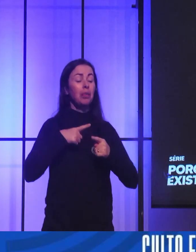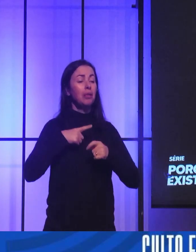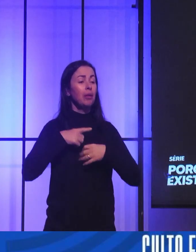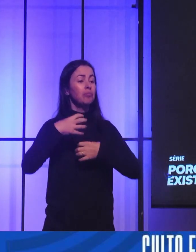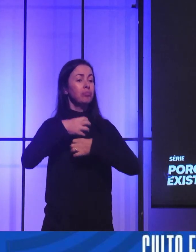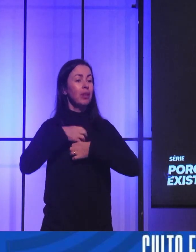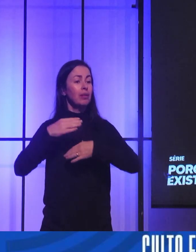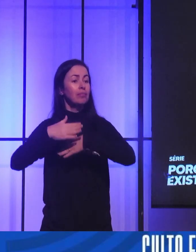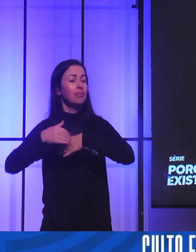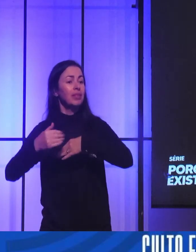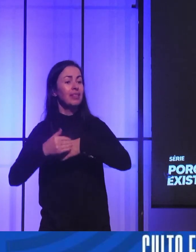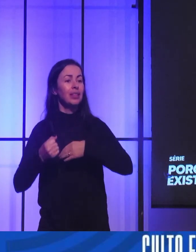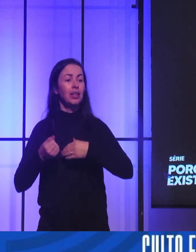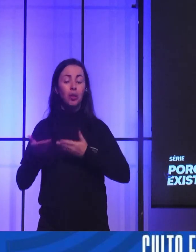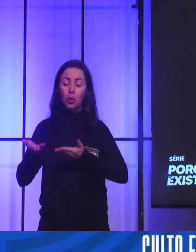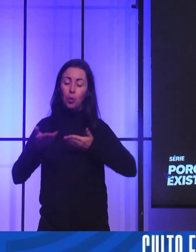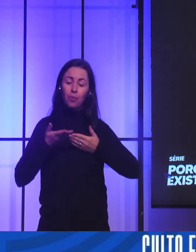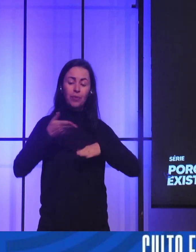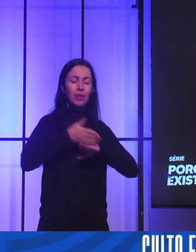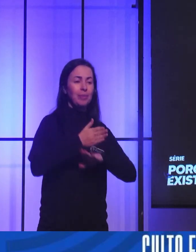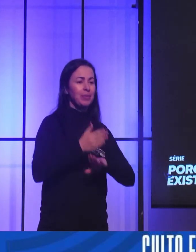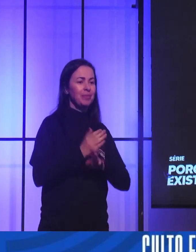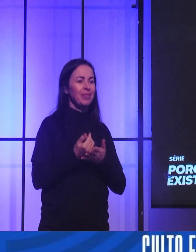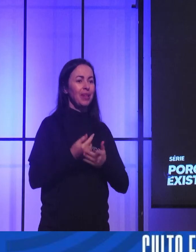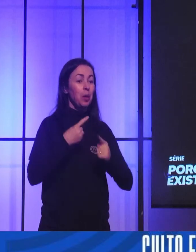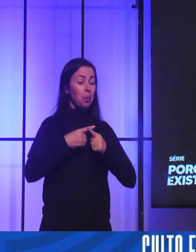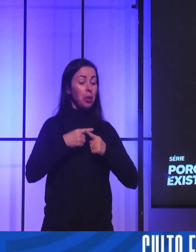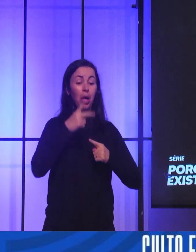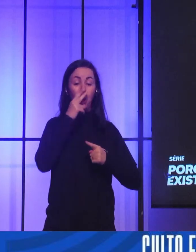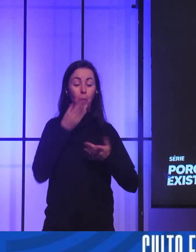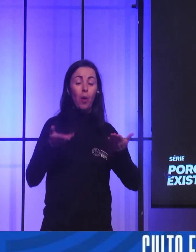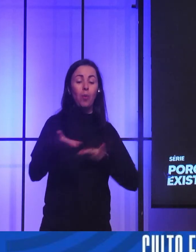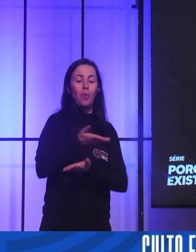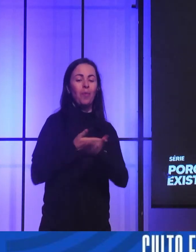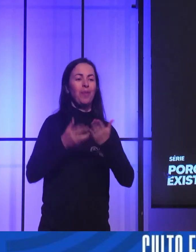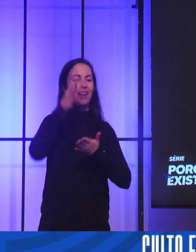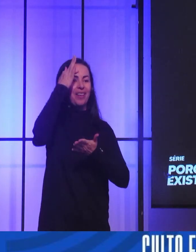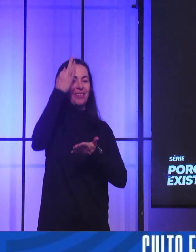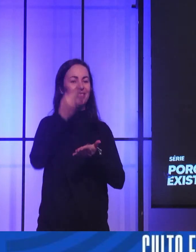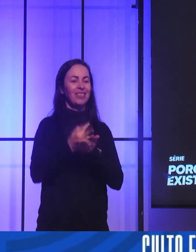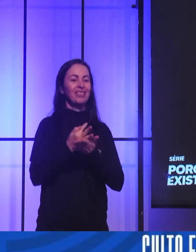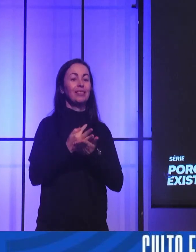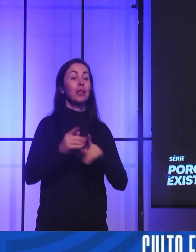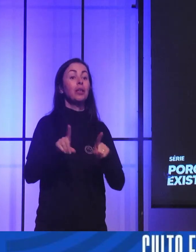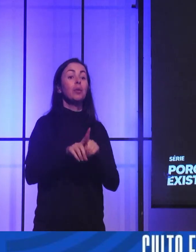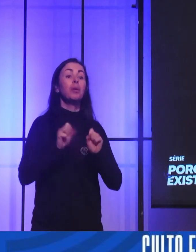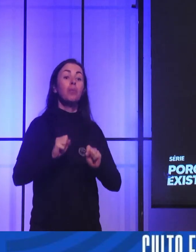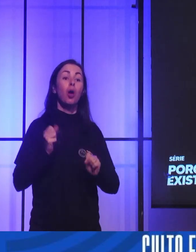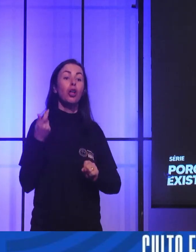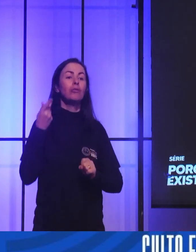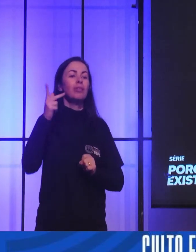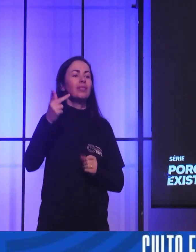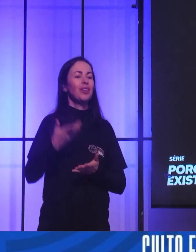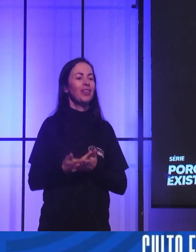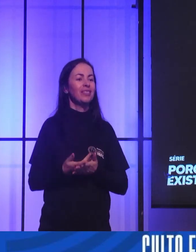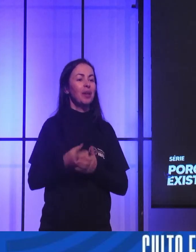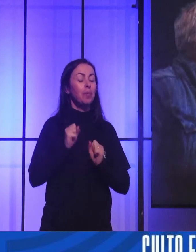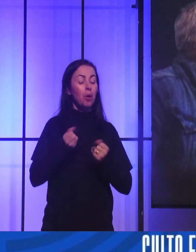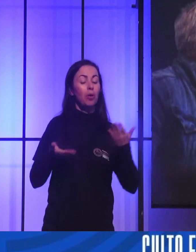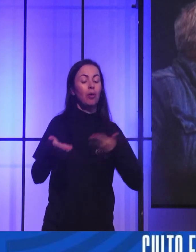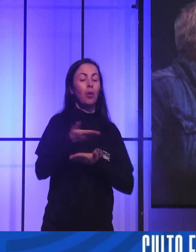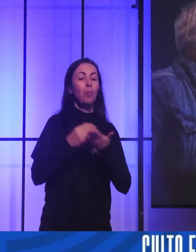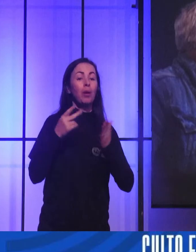fazer presente. Você está compartilhando a sua fé. Você pode compartilhar a sua história.